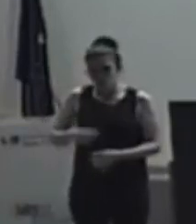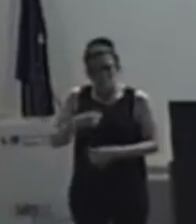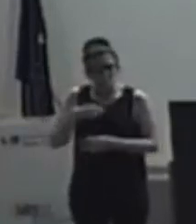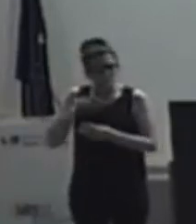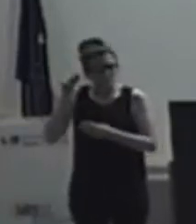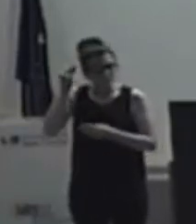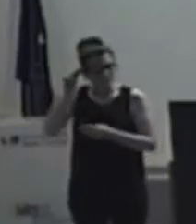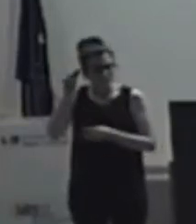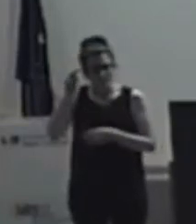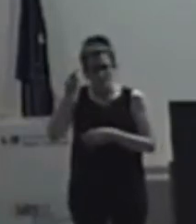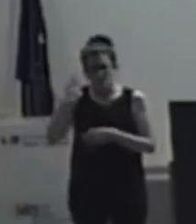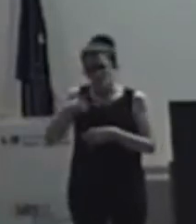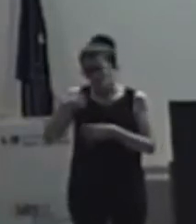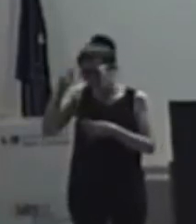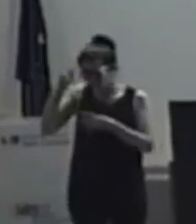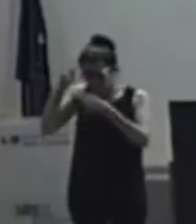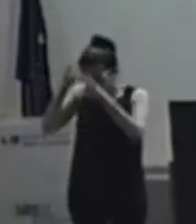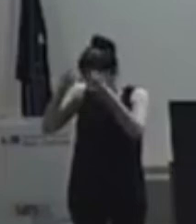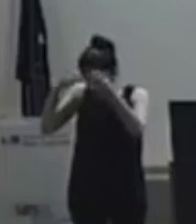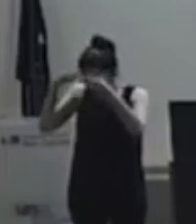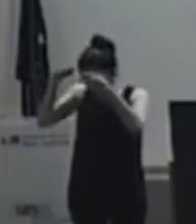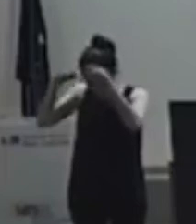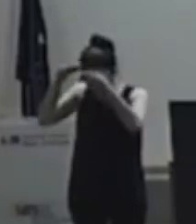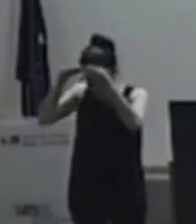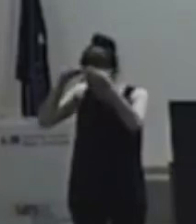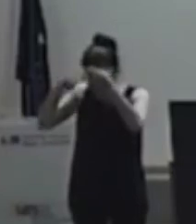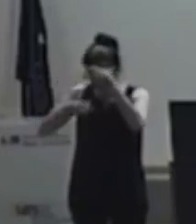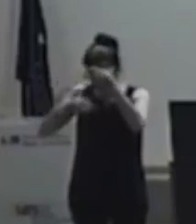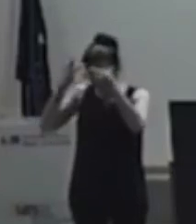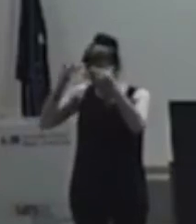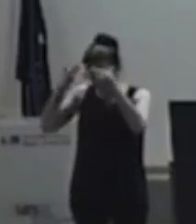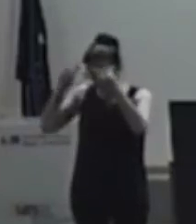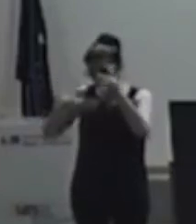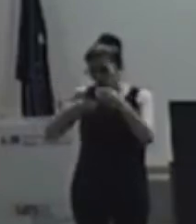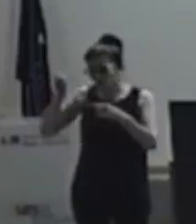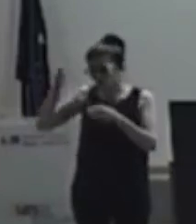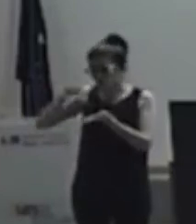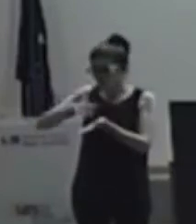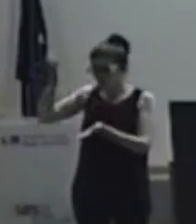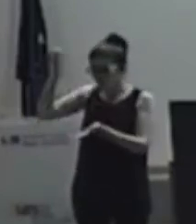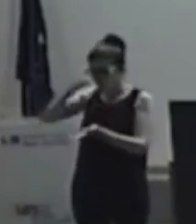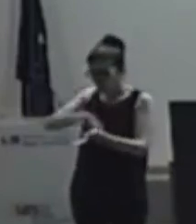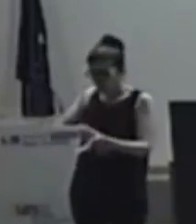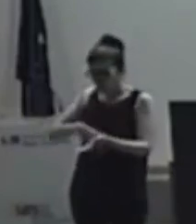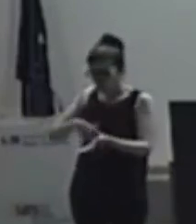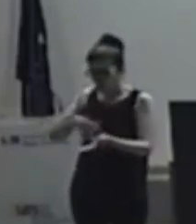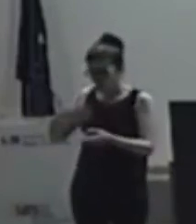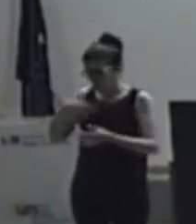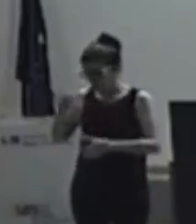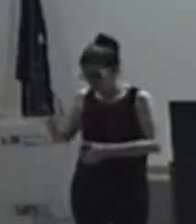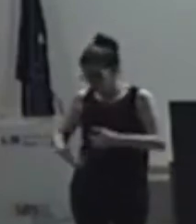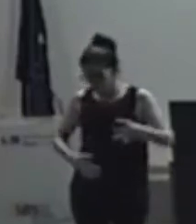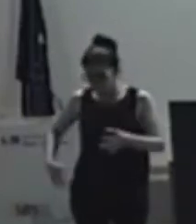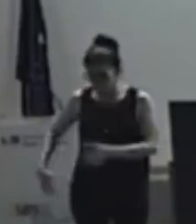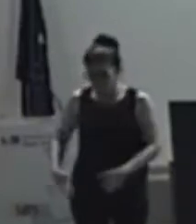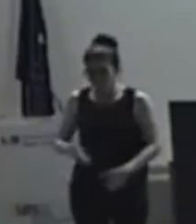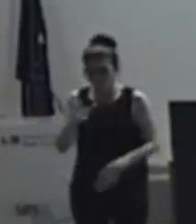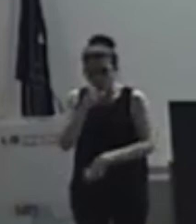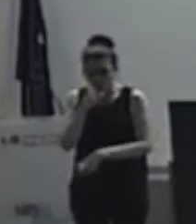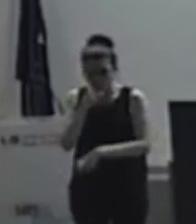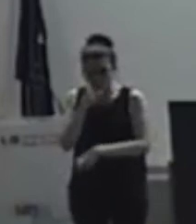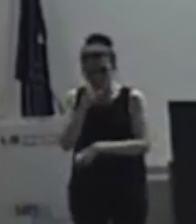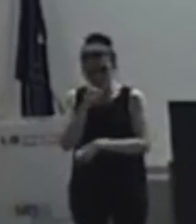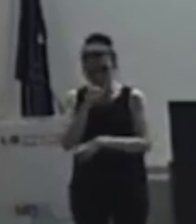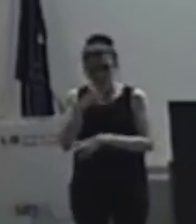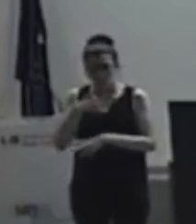la imagen mental que tenía era desmontándome para irme a la ducha. Era como si me fuera, qué tontería, pero la sensación,